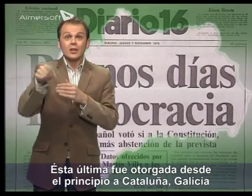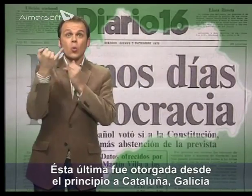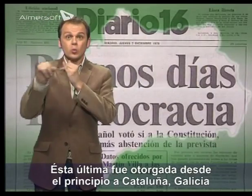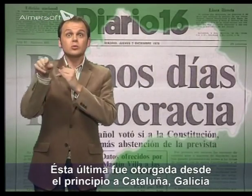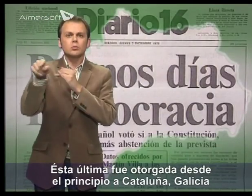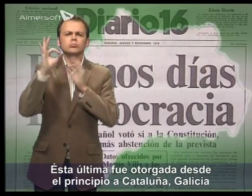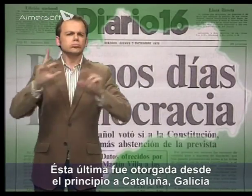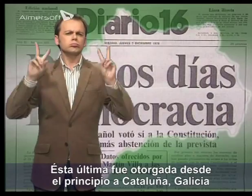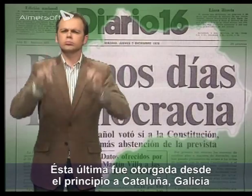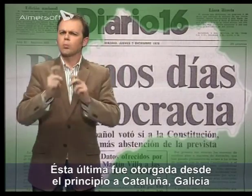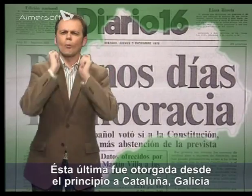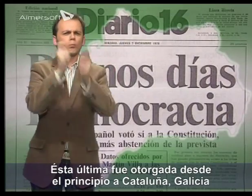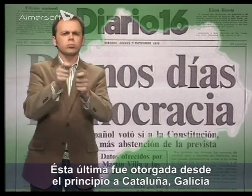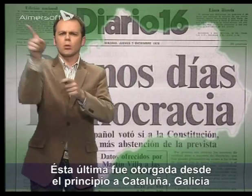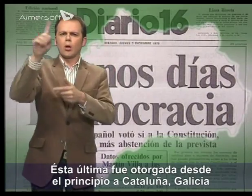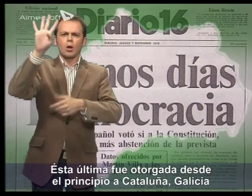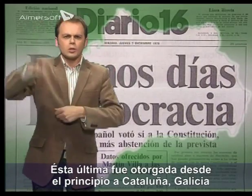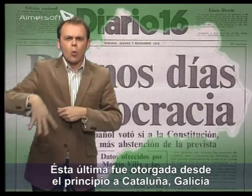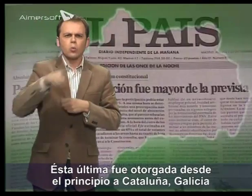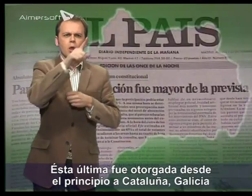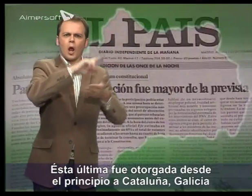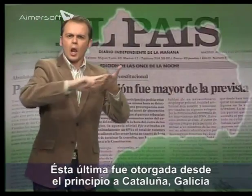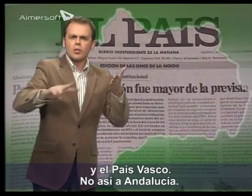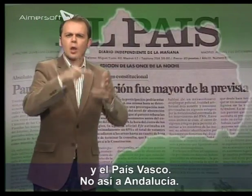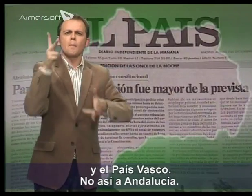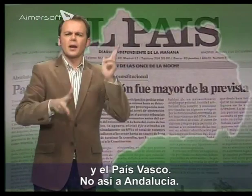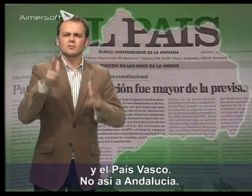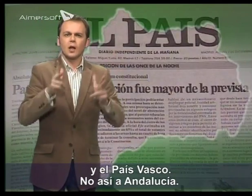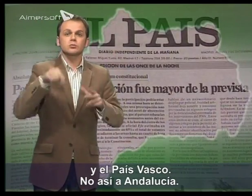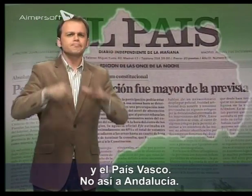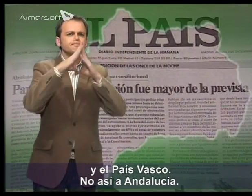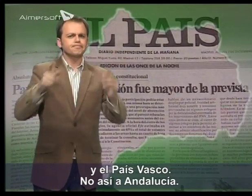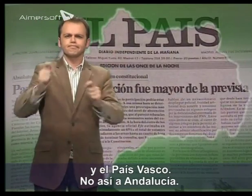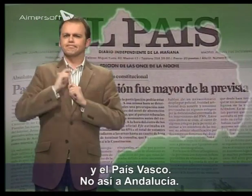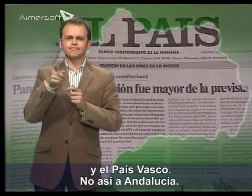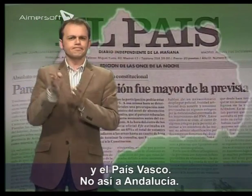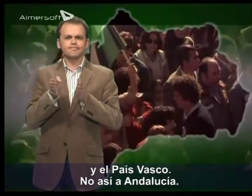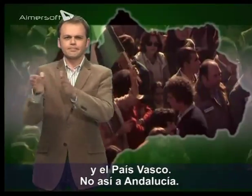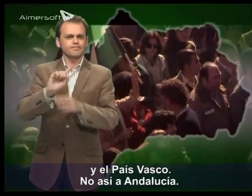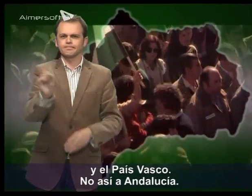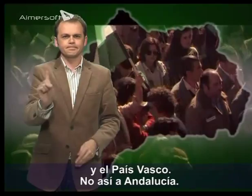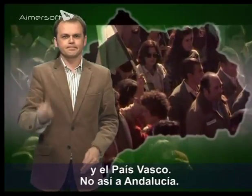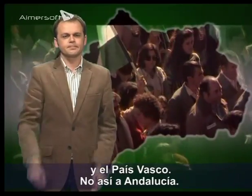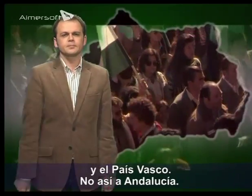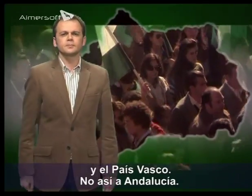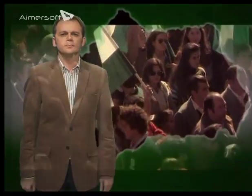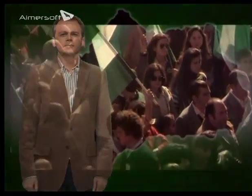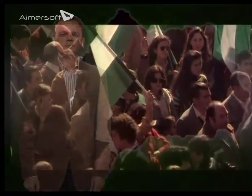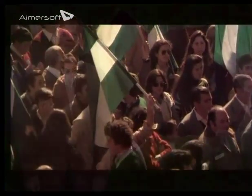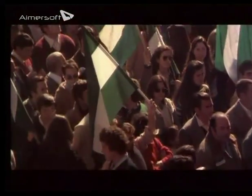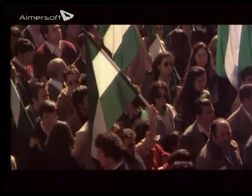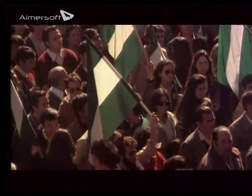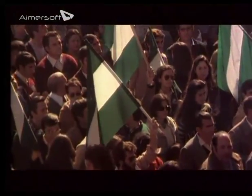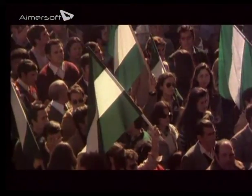fue otorgada desde el principio a Cataluña, Galicia y el País Vasco, no así a Andalucía.